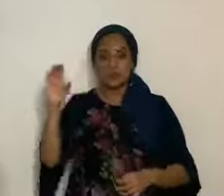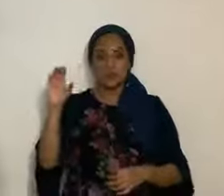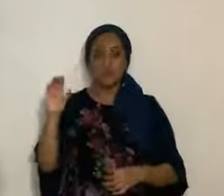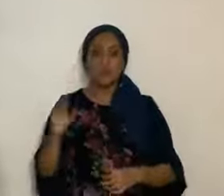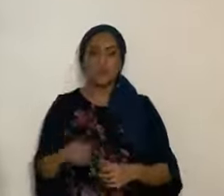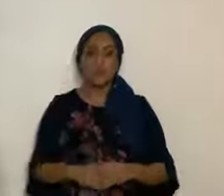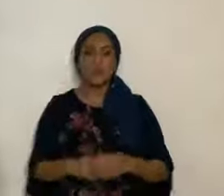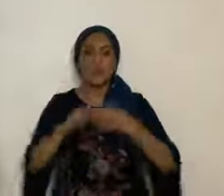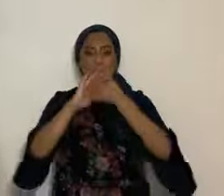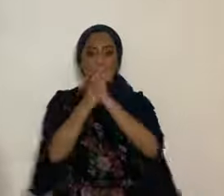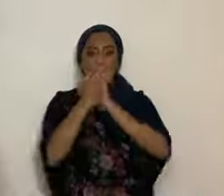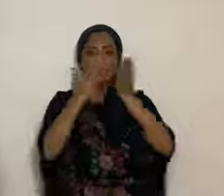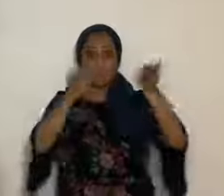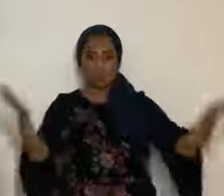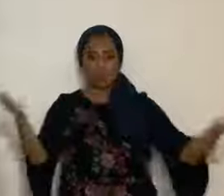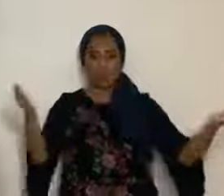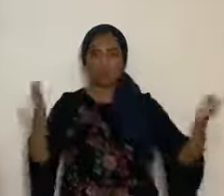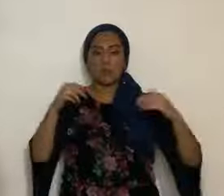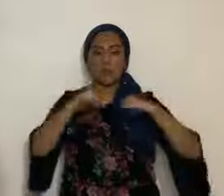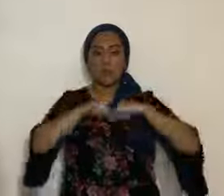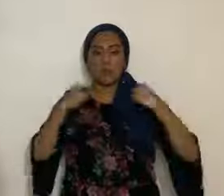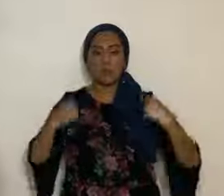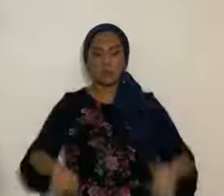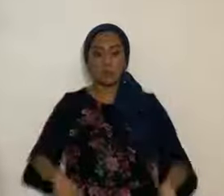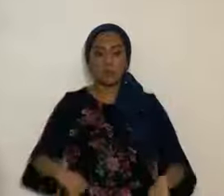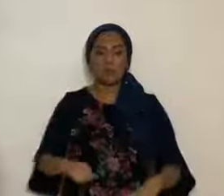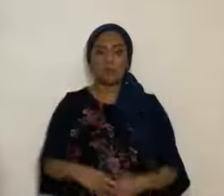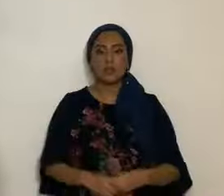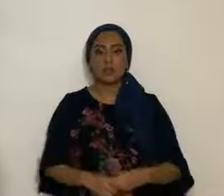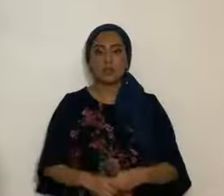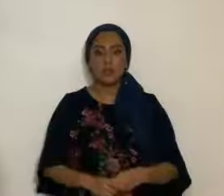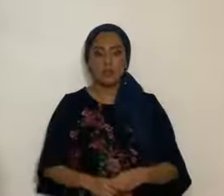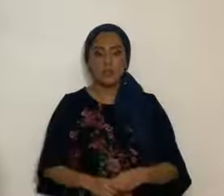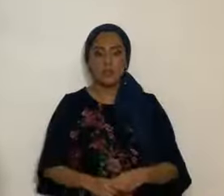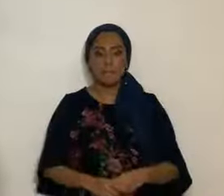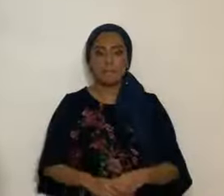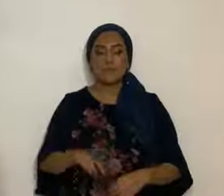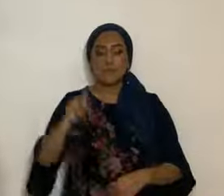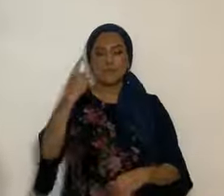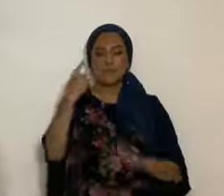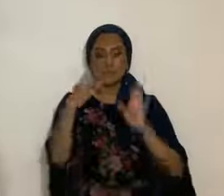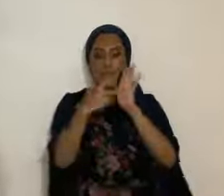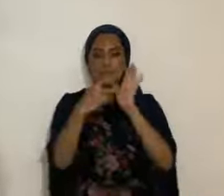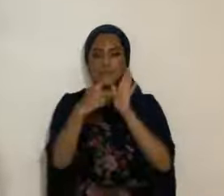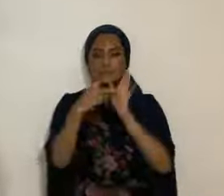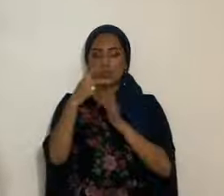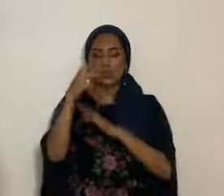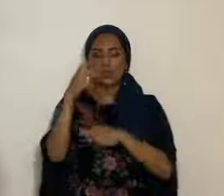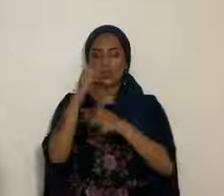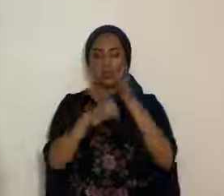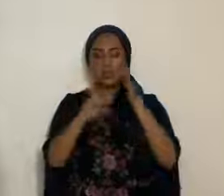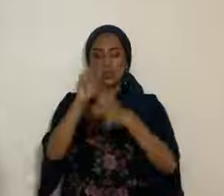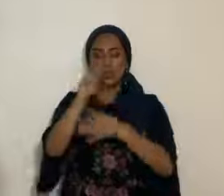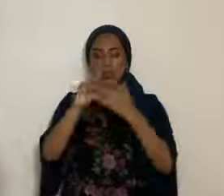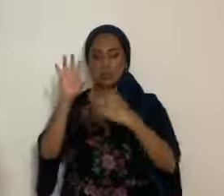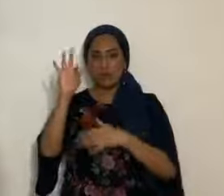te hizo a ti un Cohen. Vamos a 1 de Pedro, capítulo 2:9. Esta cita muchos